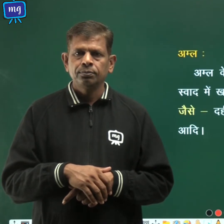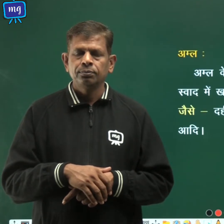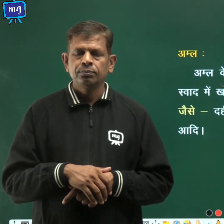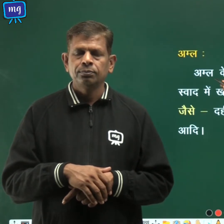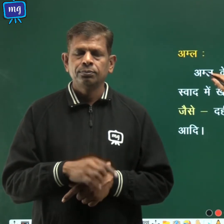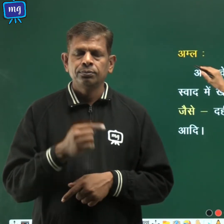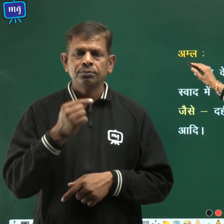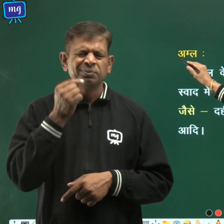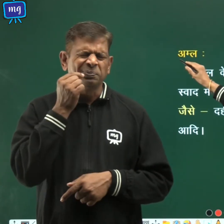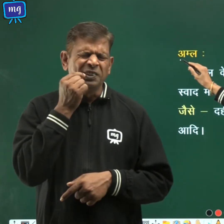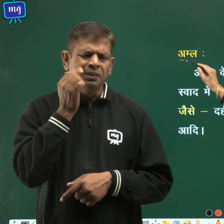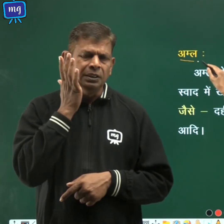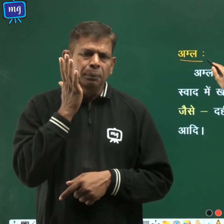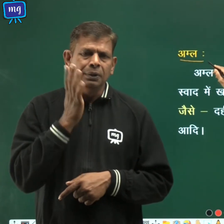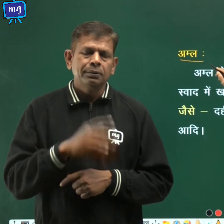अम्ल